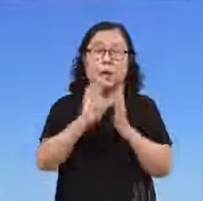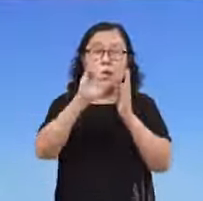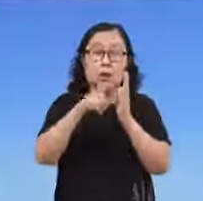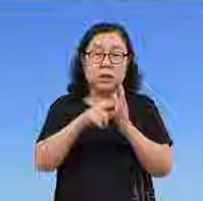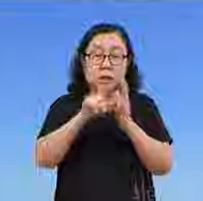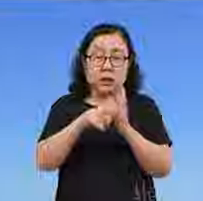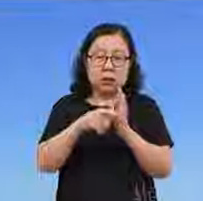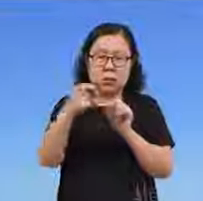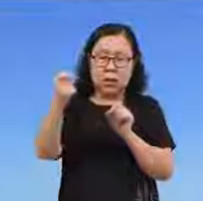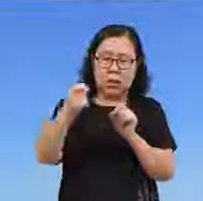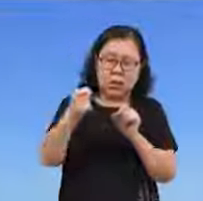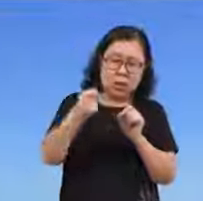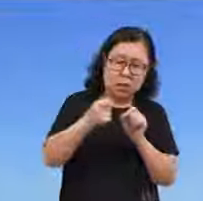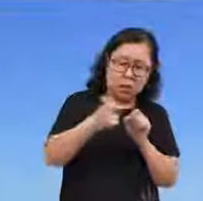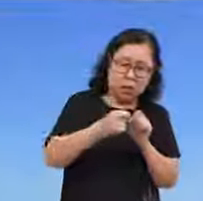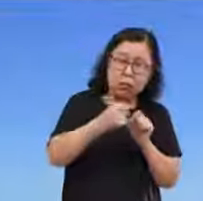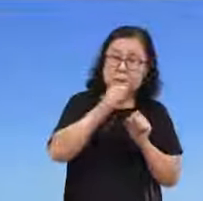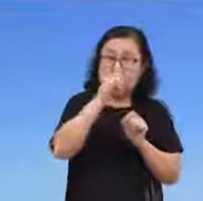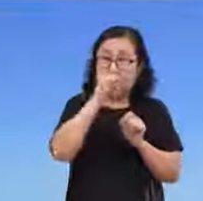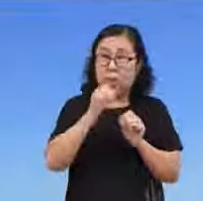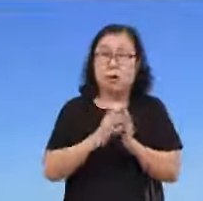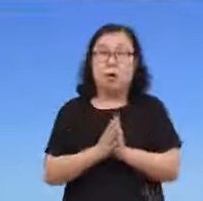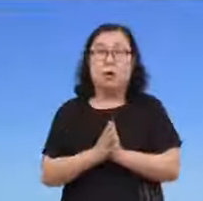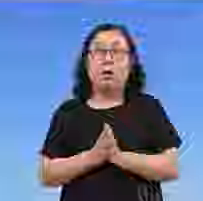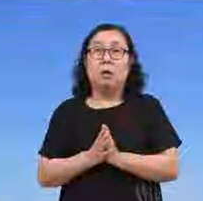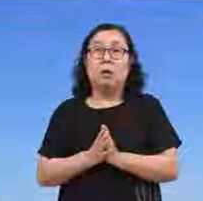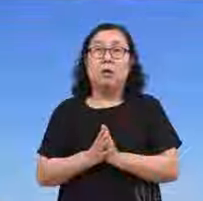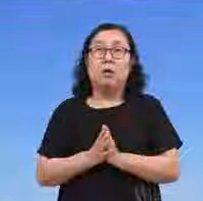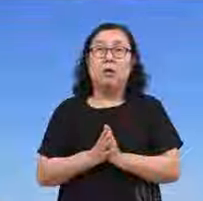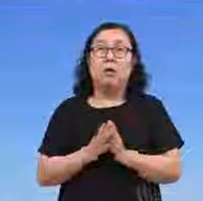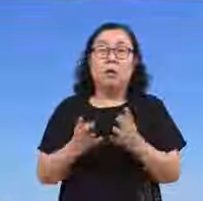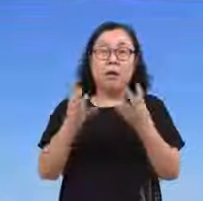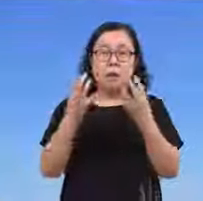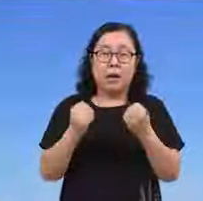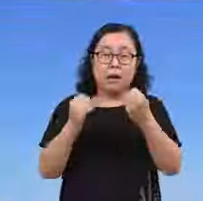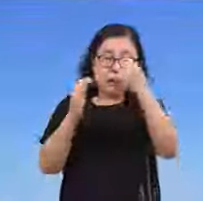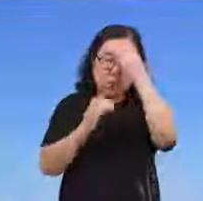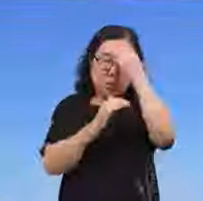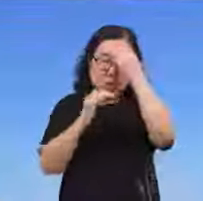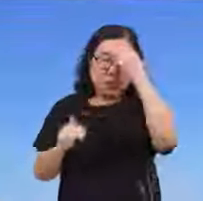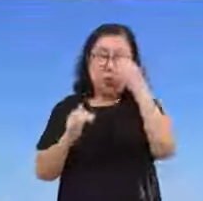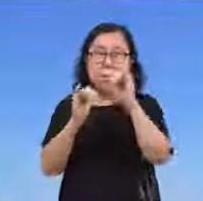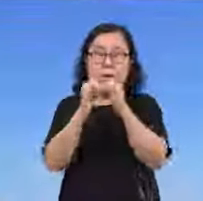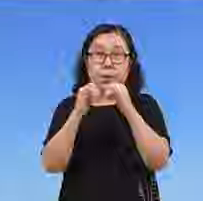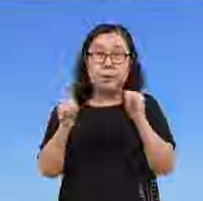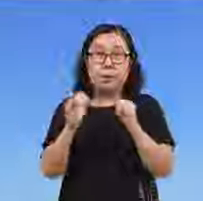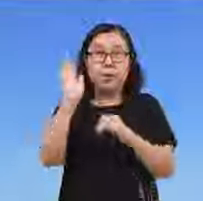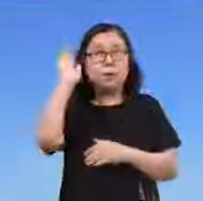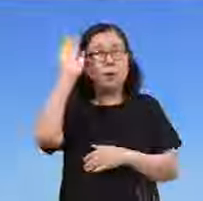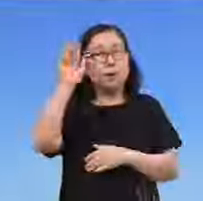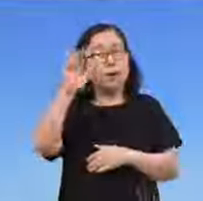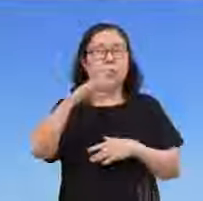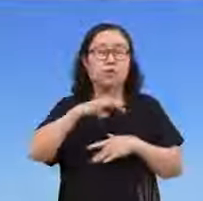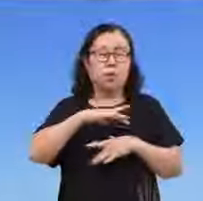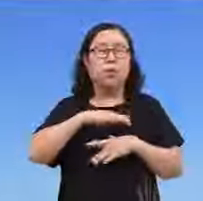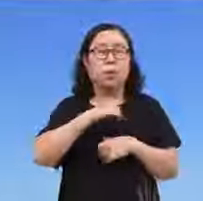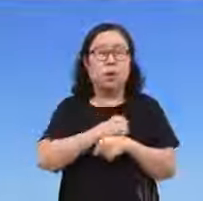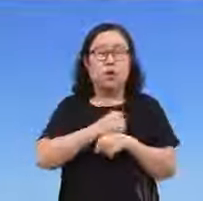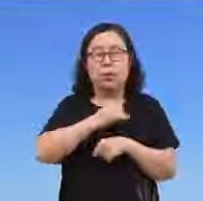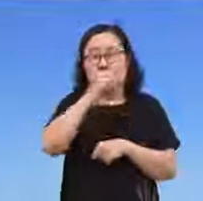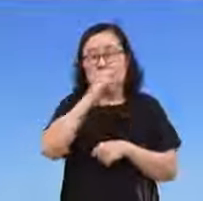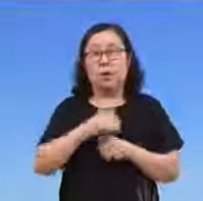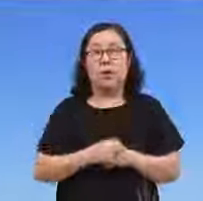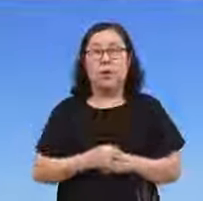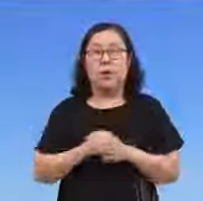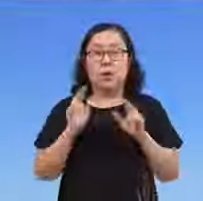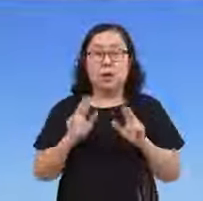점점 다가가고 이제 이거 진짜 이게 현실이네. 그러다 보니까 많은 성도님들이 지금 장래를 두려워한다는